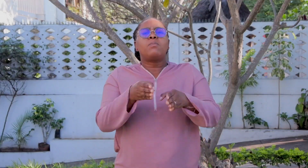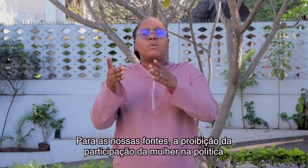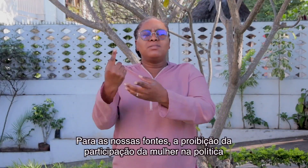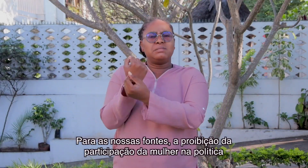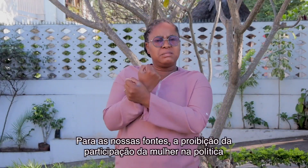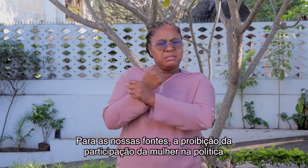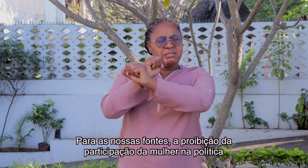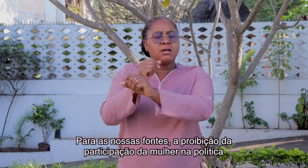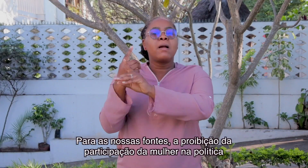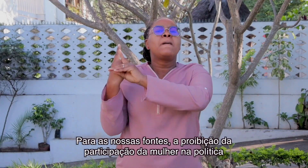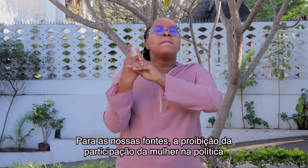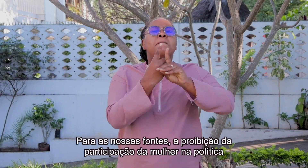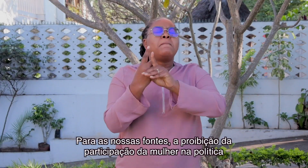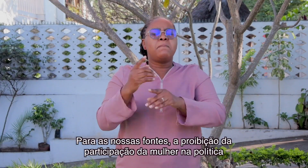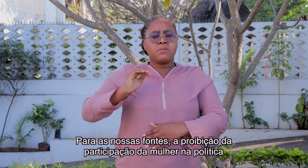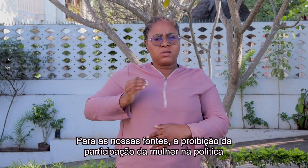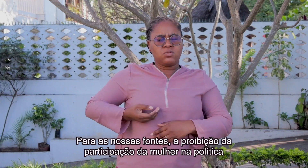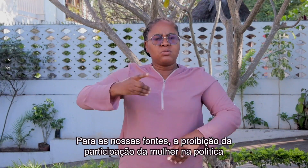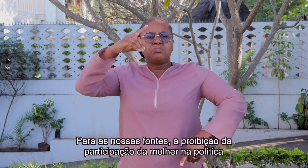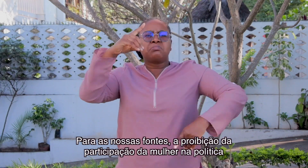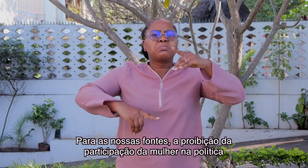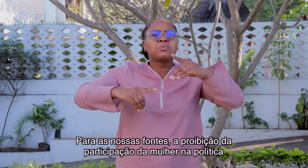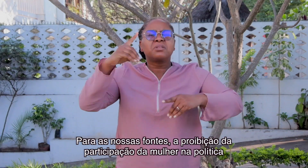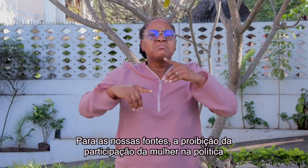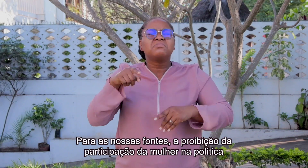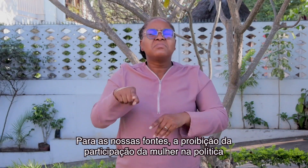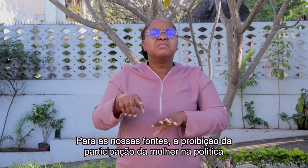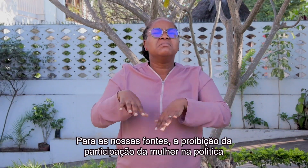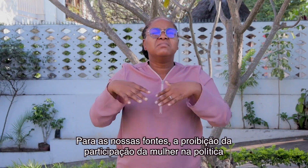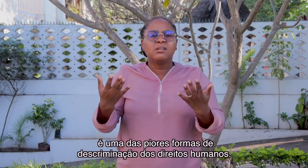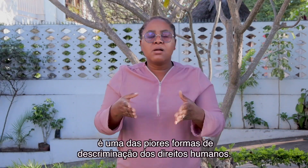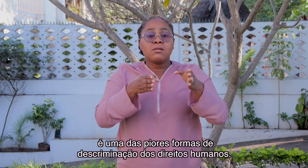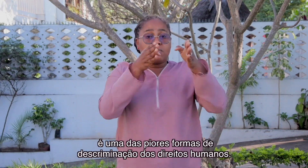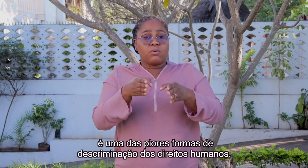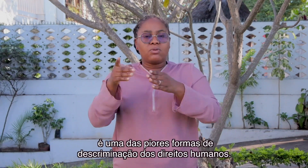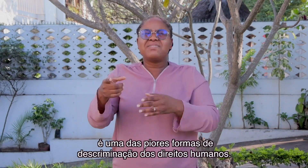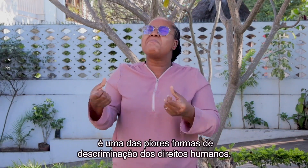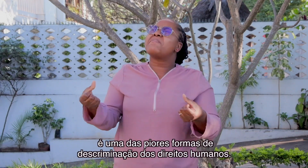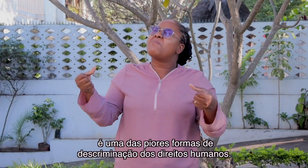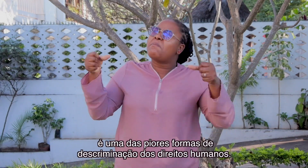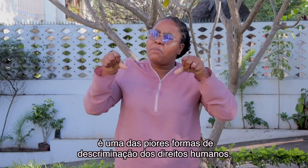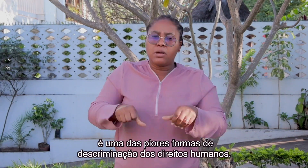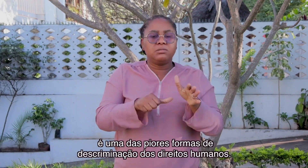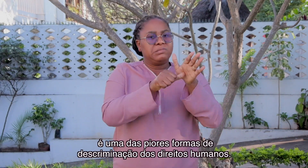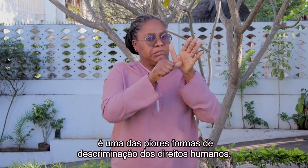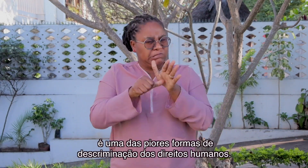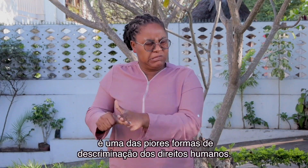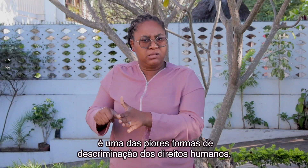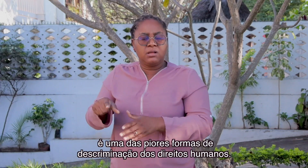Para as nossas fontes, a proibição da participação da mulher na política é uma das piores formas de discriminação dos direitos